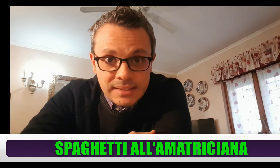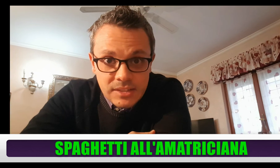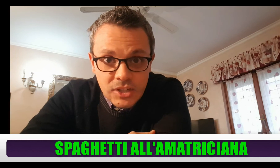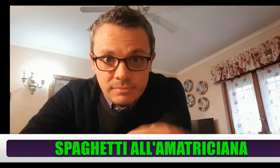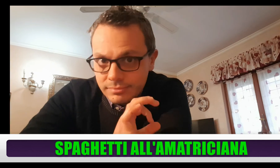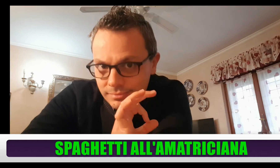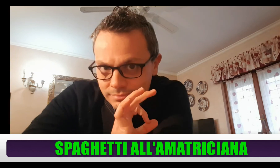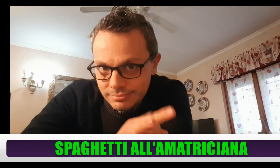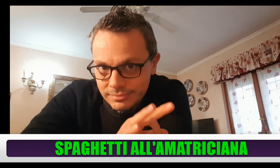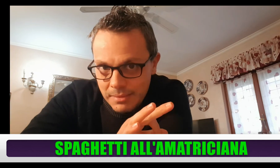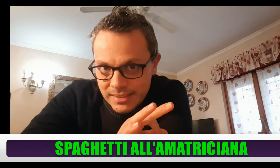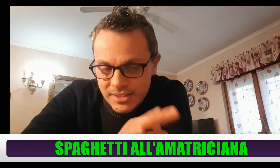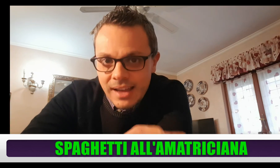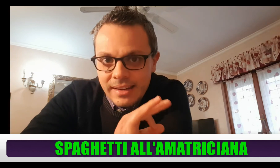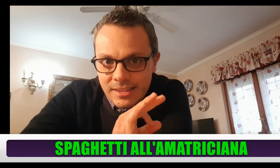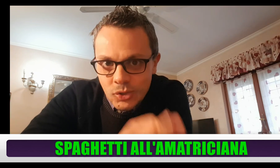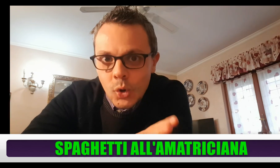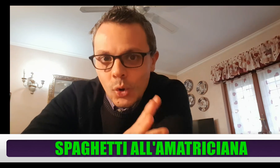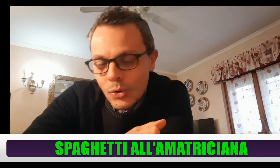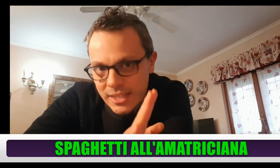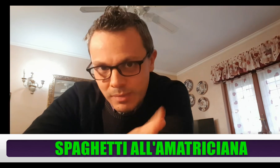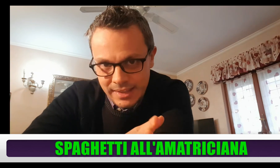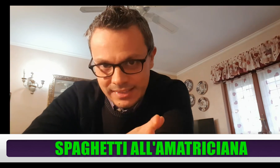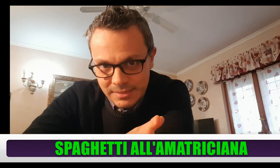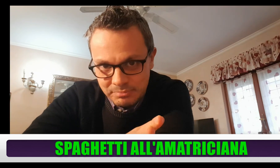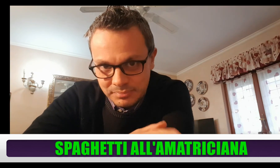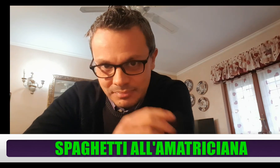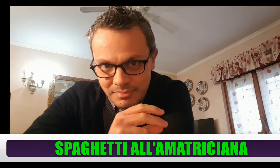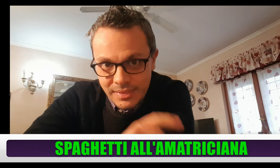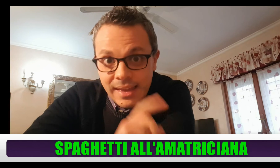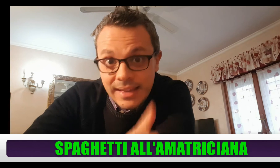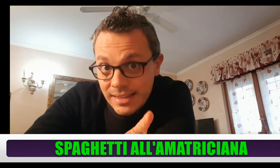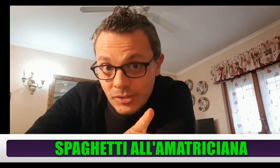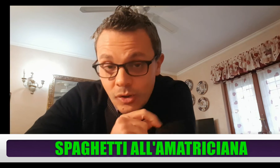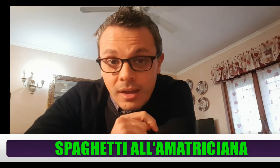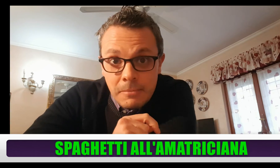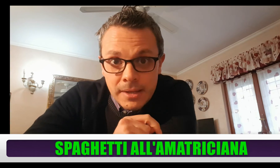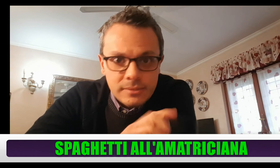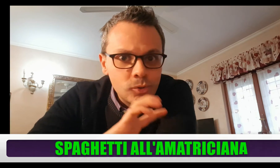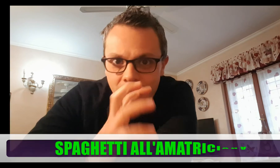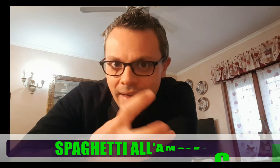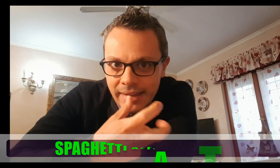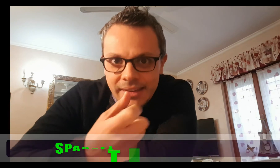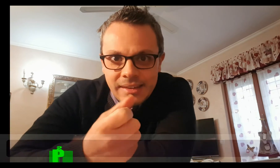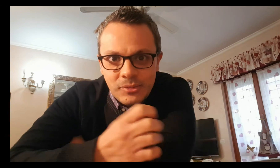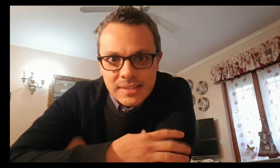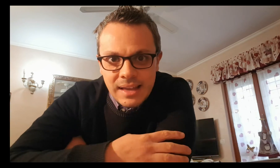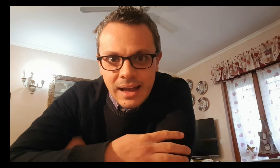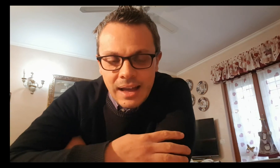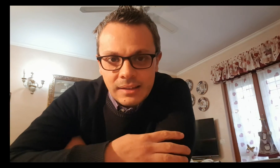Amatrice, la matriciana è solo con gli spaghetti. E adesso, per trovare questa